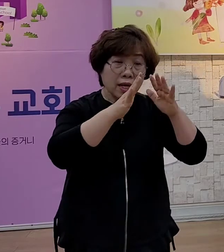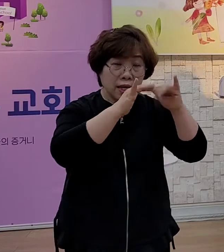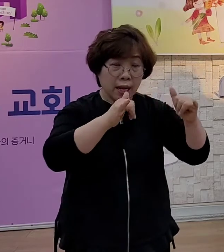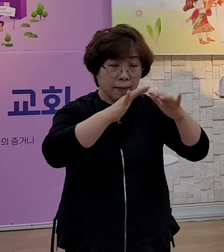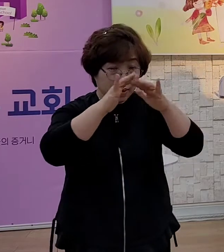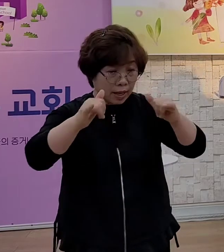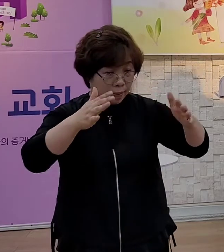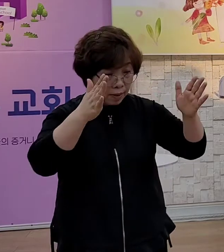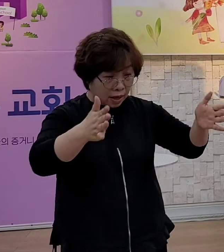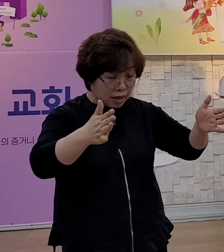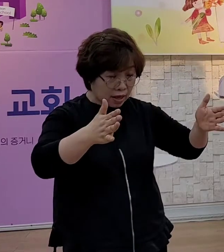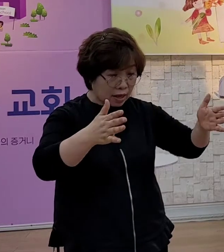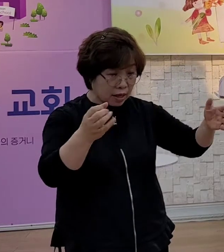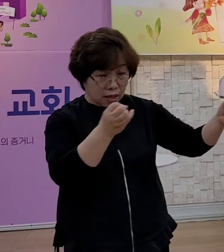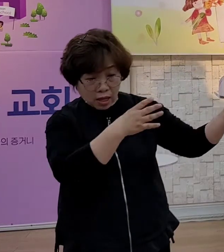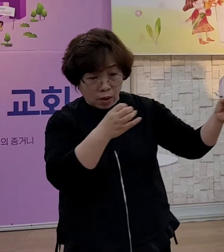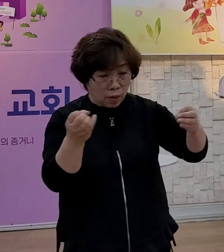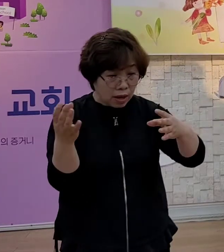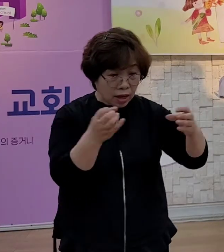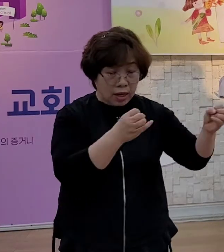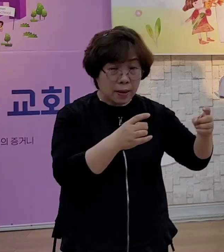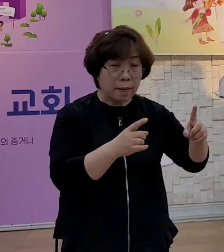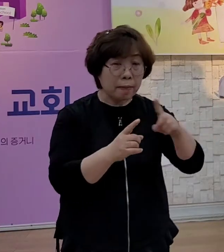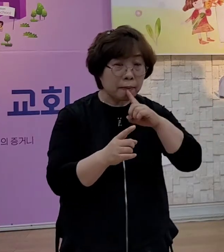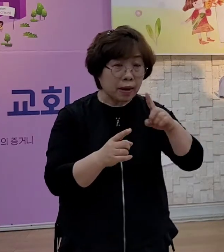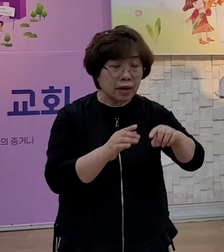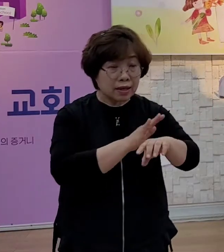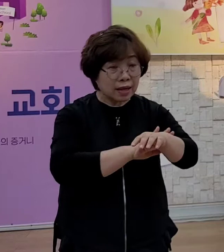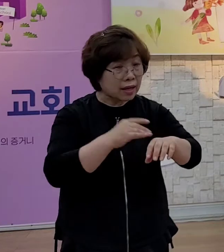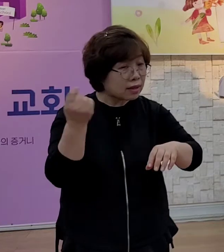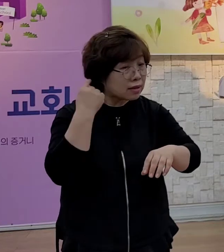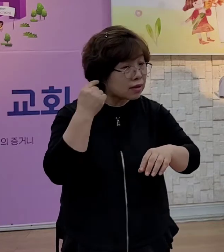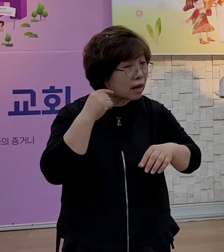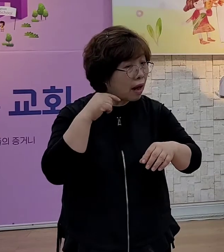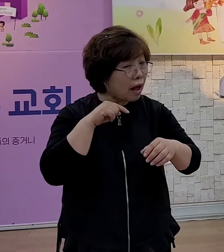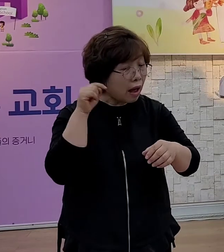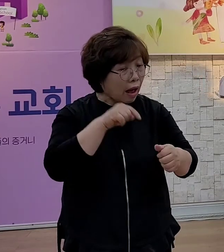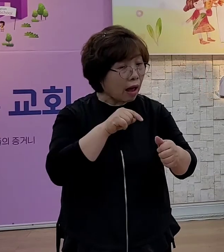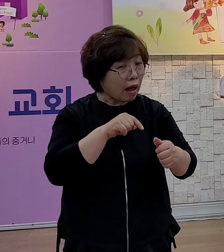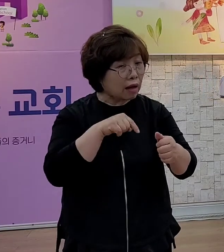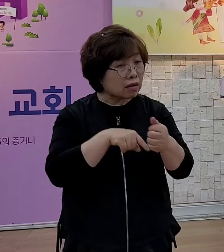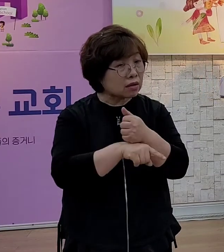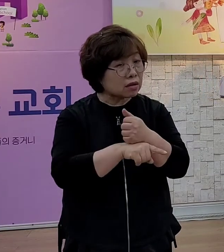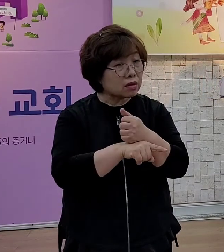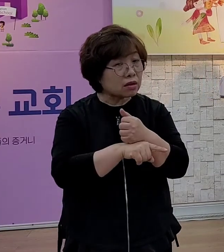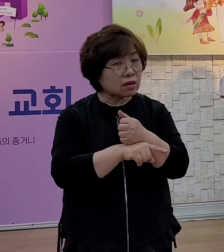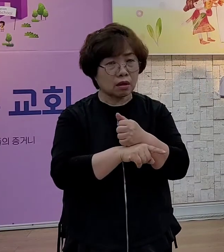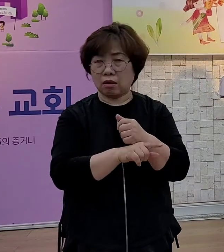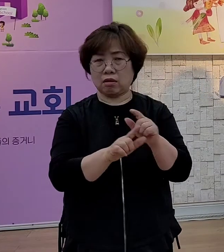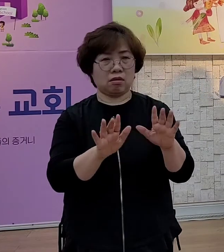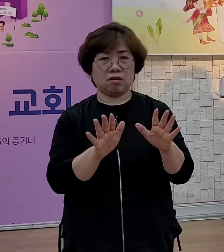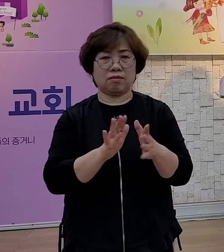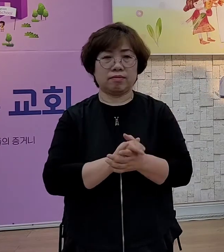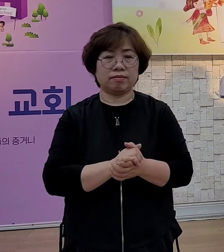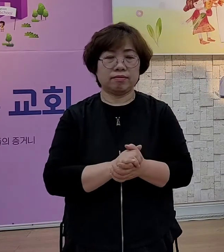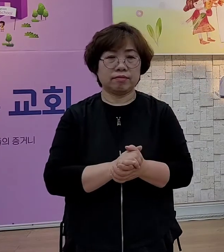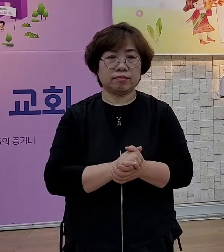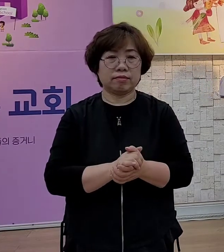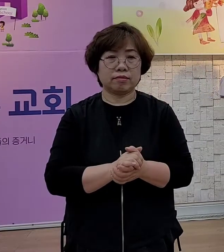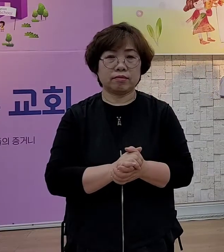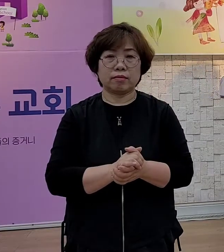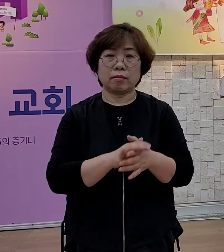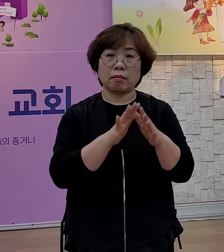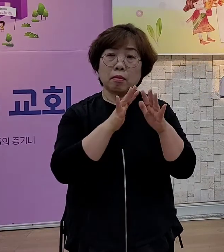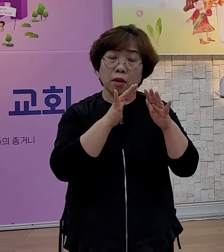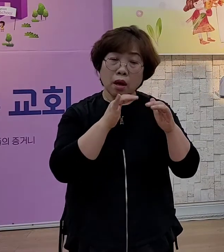사람과의 관계에서 하는 그 어떤 대화나 이 말, 이런 것들을 뜻하는 건 아닐까요? 여기 보니까